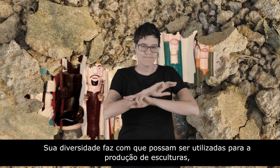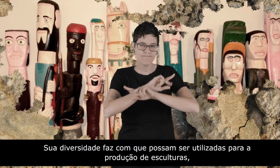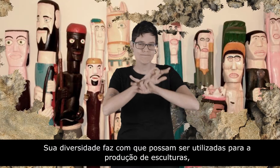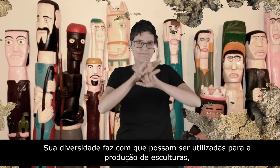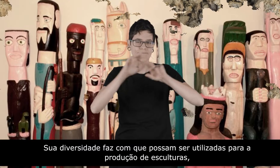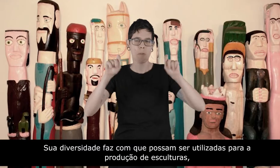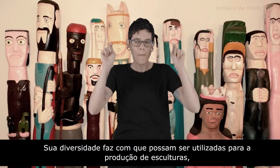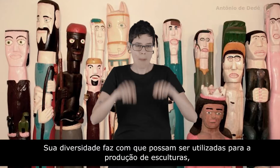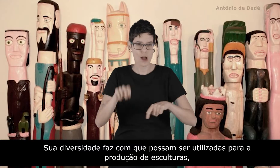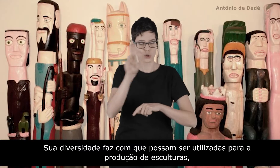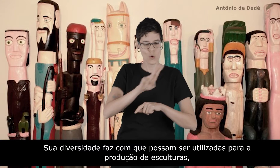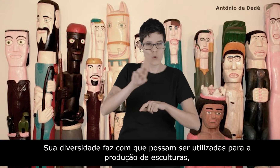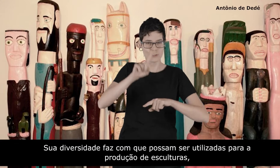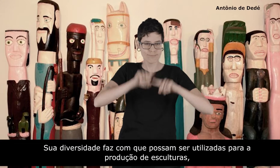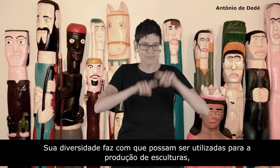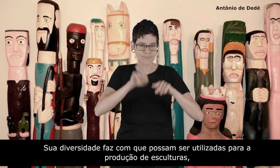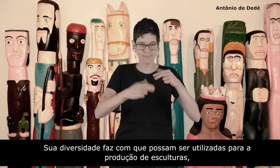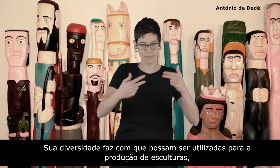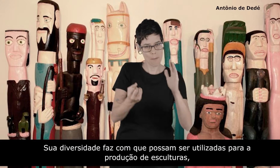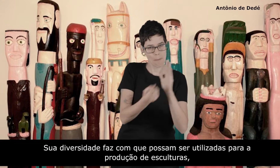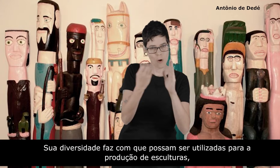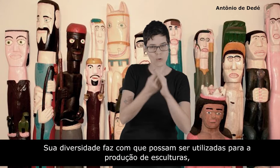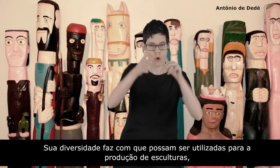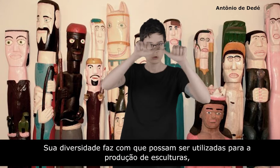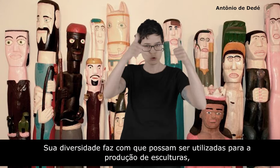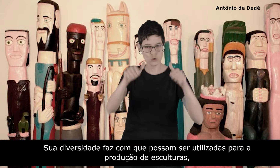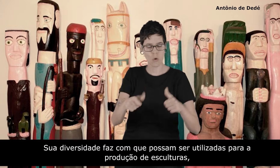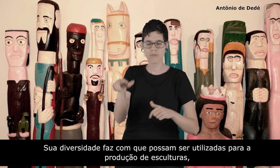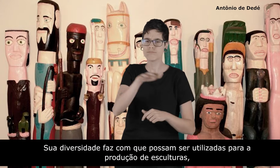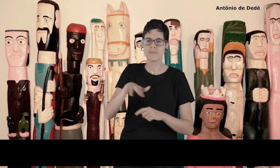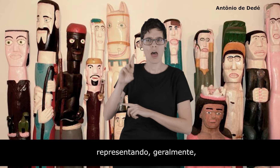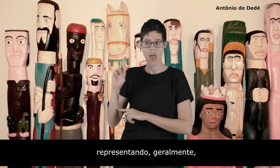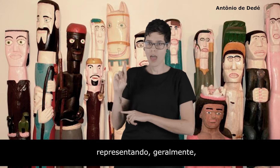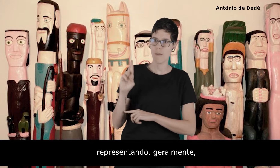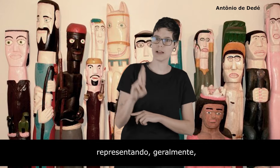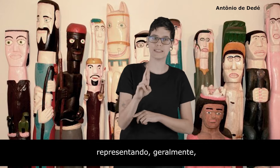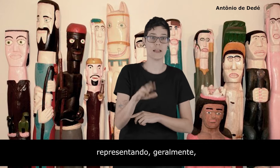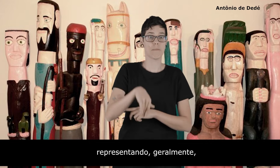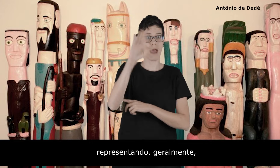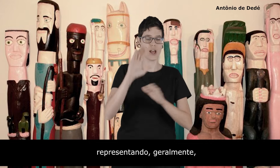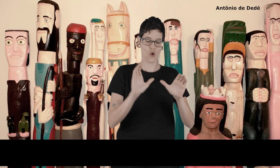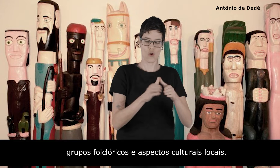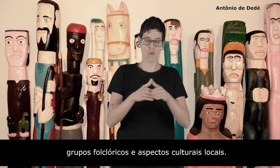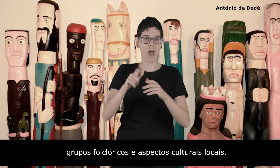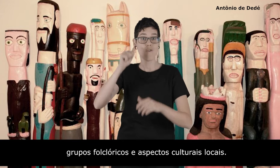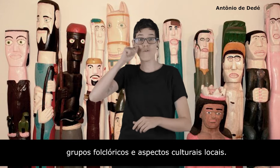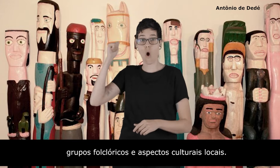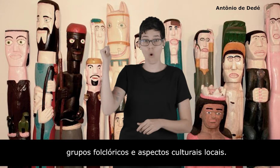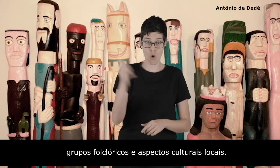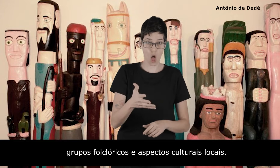Sua diversidade faz com que possam ser utilizadas para a produção de esculturas, representando geralmente